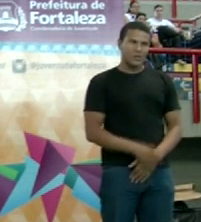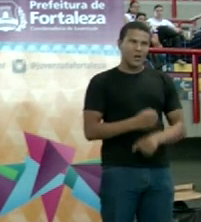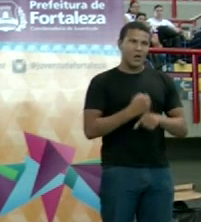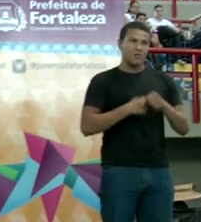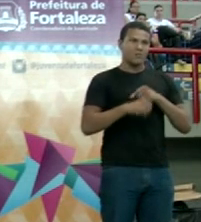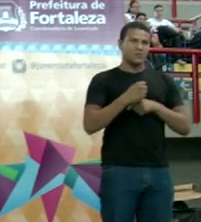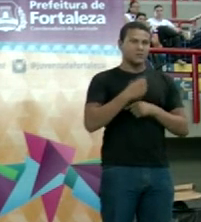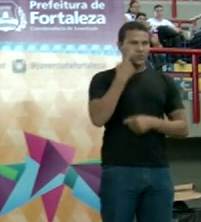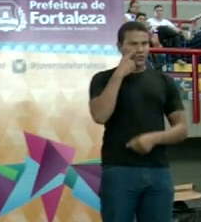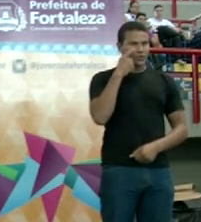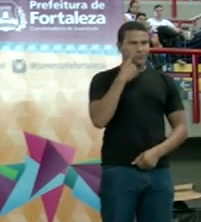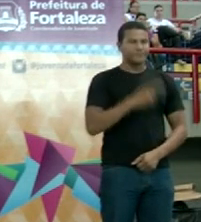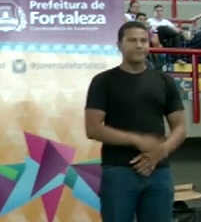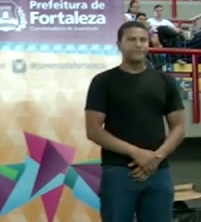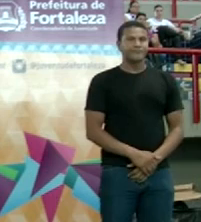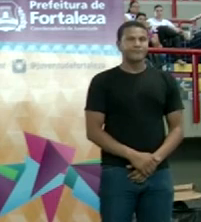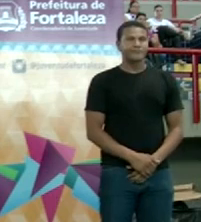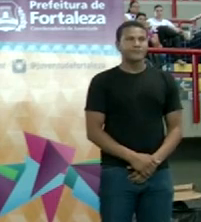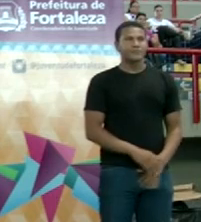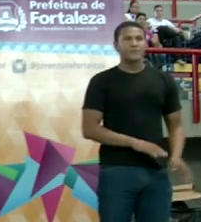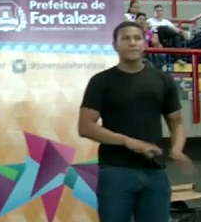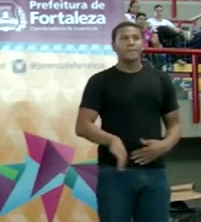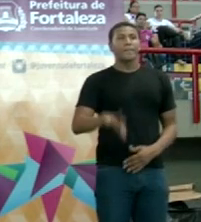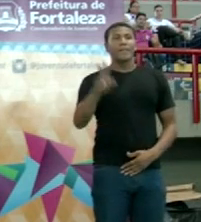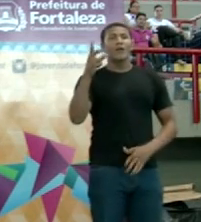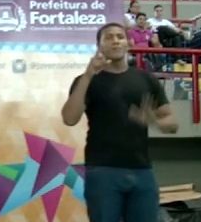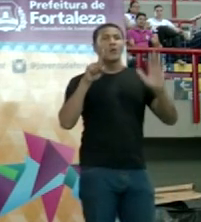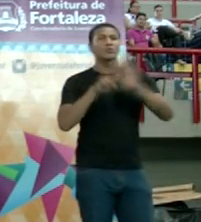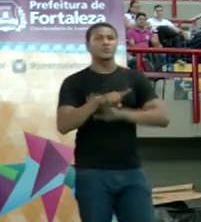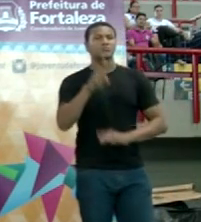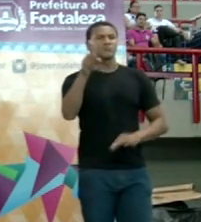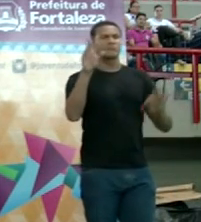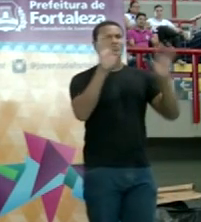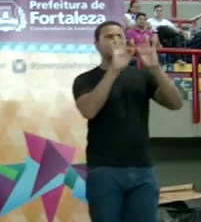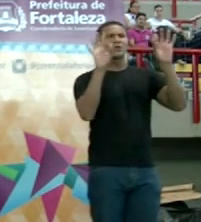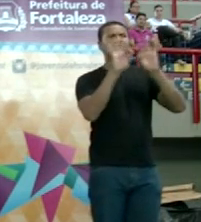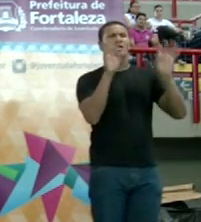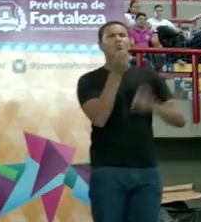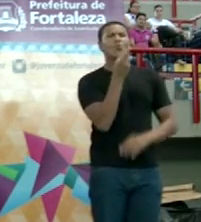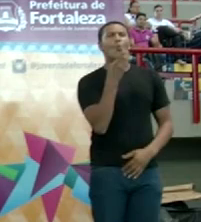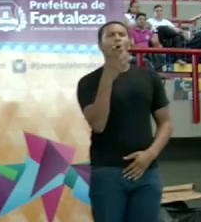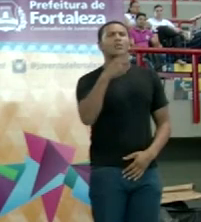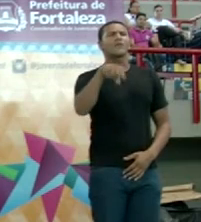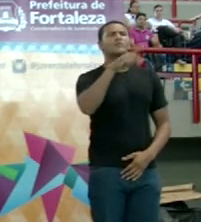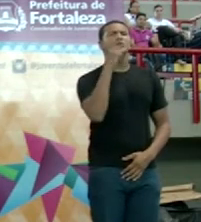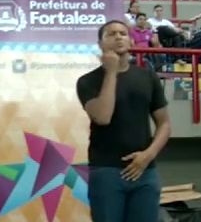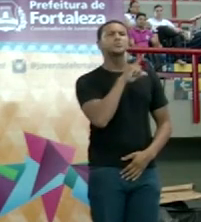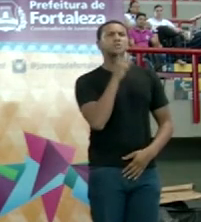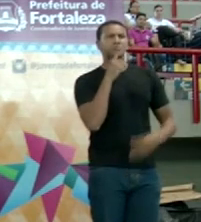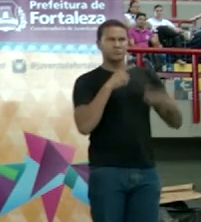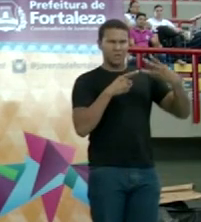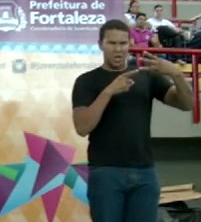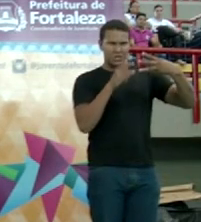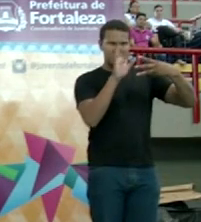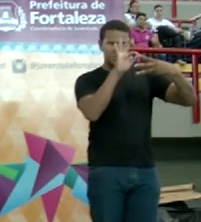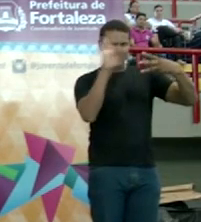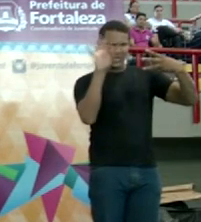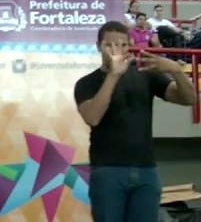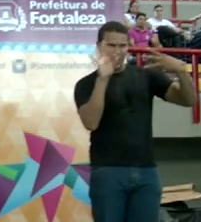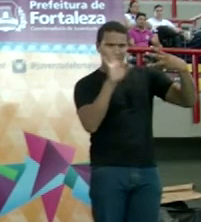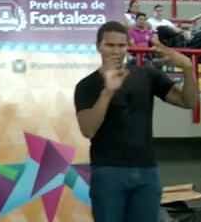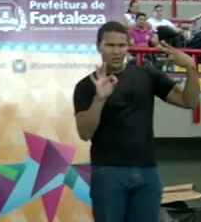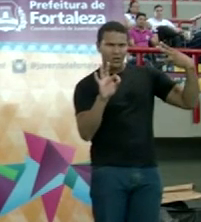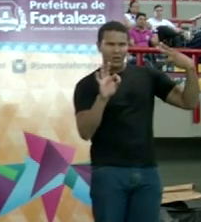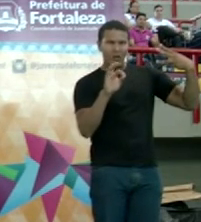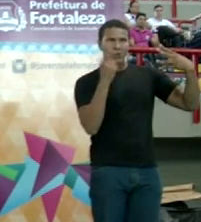3. Quem conseguiu 4? Olha lá, a maioria conseguiu 4. Muito bem. Isso é a introdução